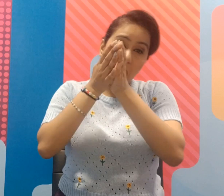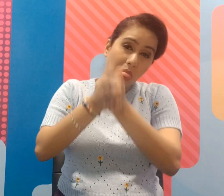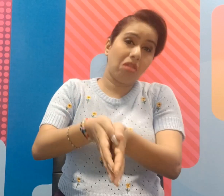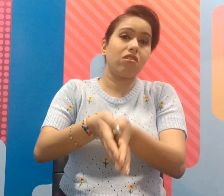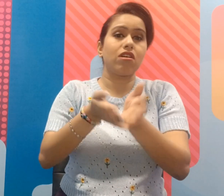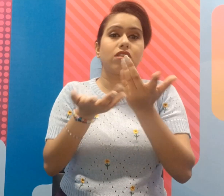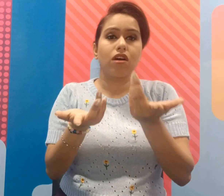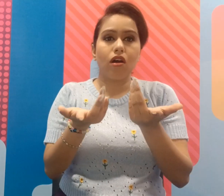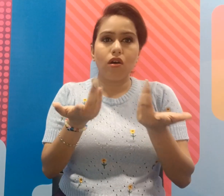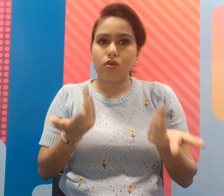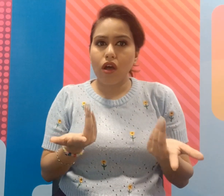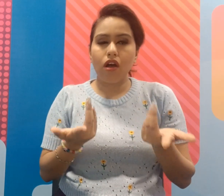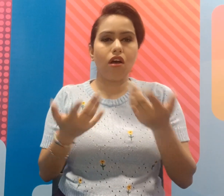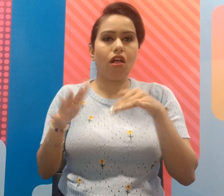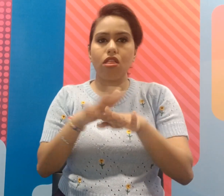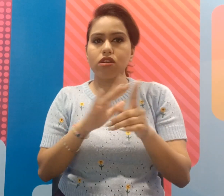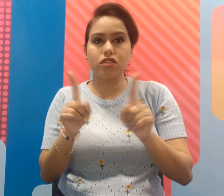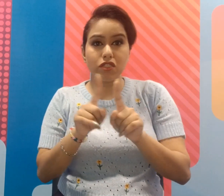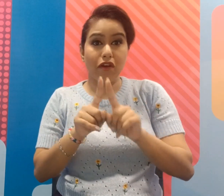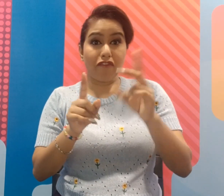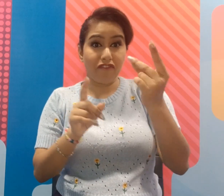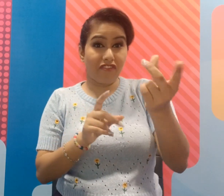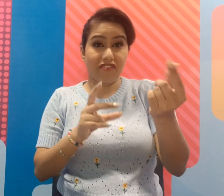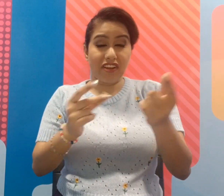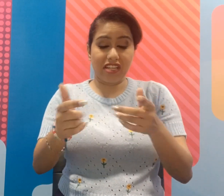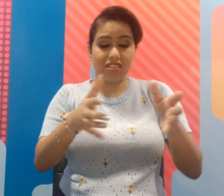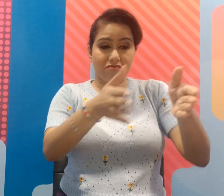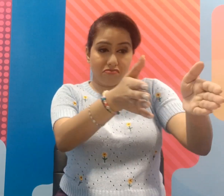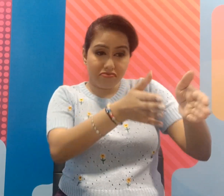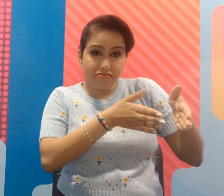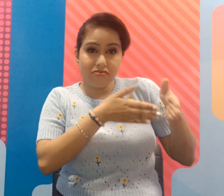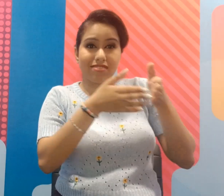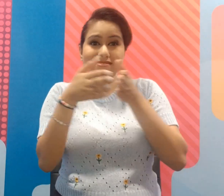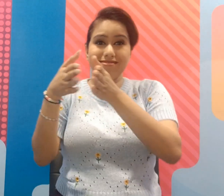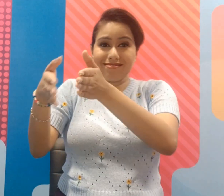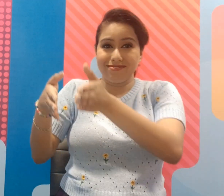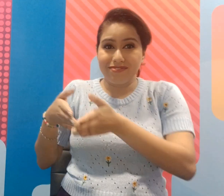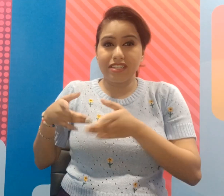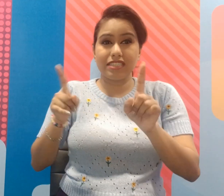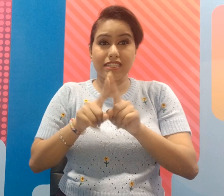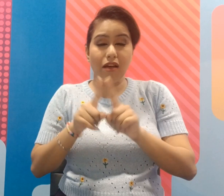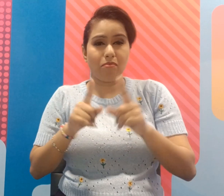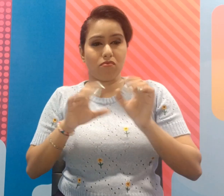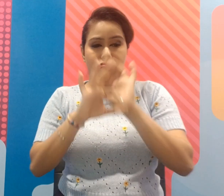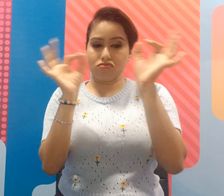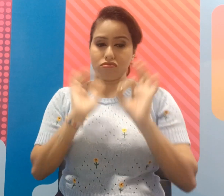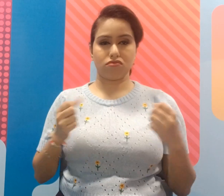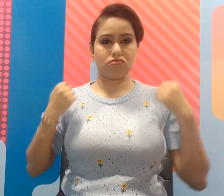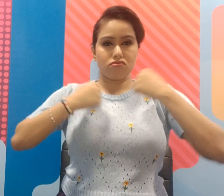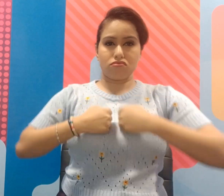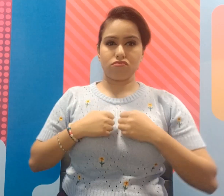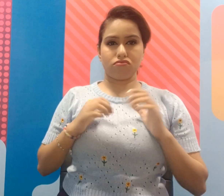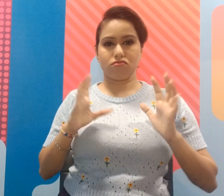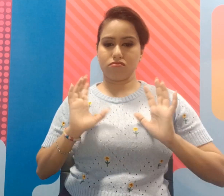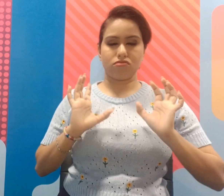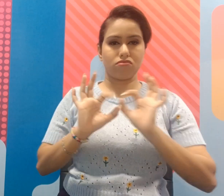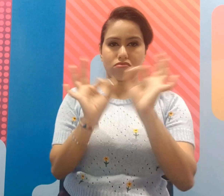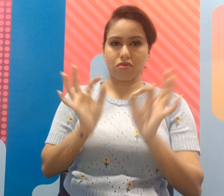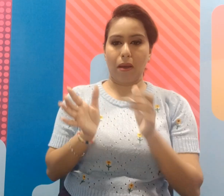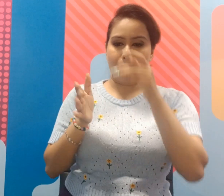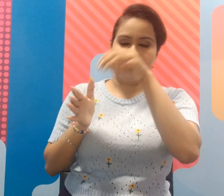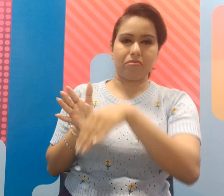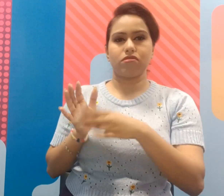उन पर सवार होने के लिए लोगों की भीड़ लग जाती है। लोग जो है तैयार होते हैं कि बस हमें मौका मिल जाए। लगभग सारे